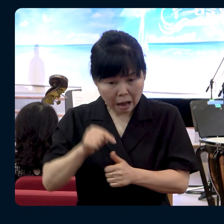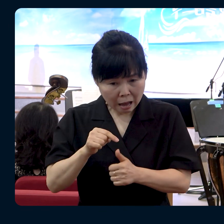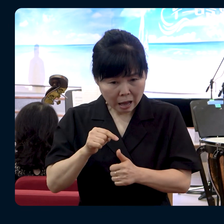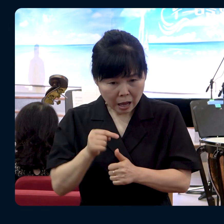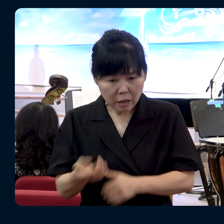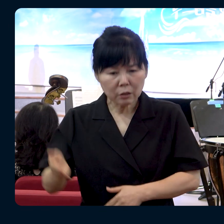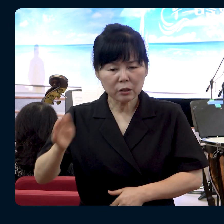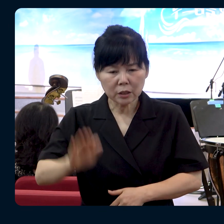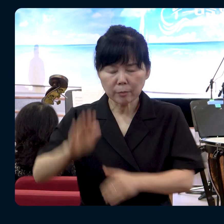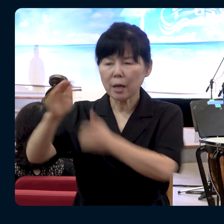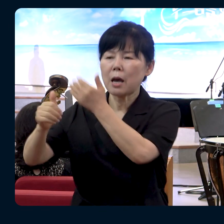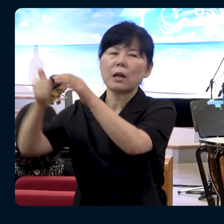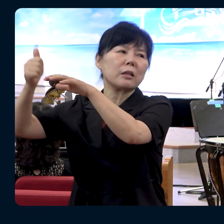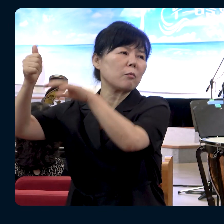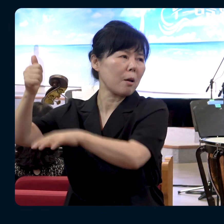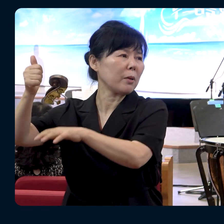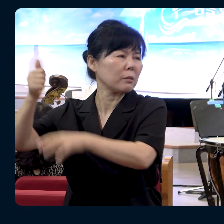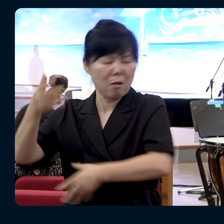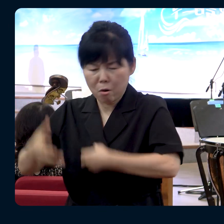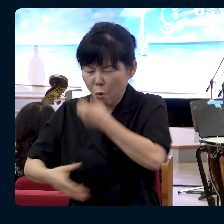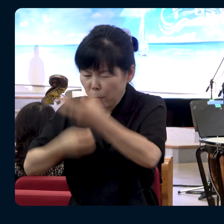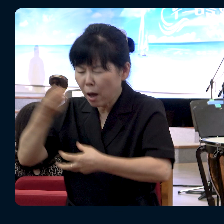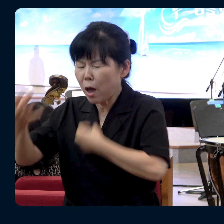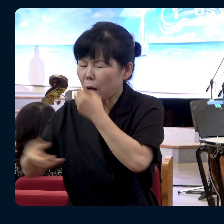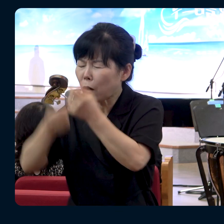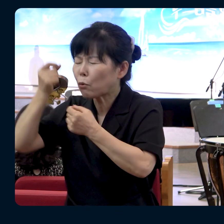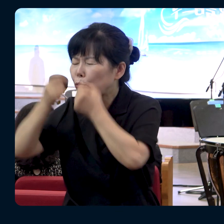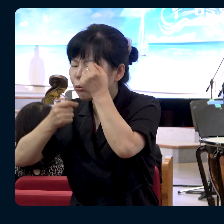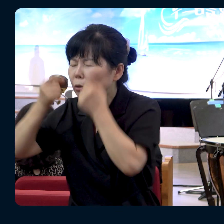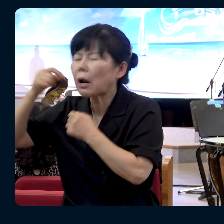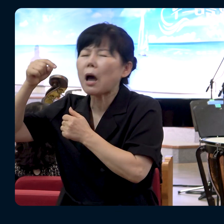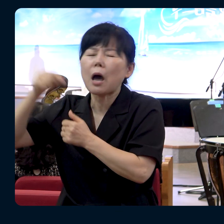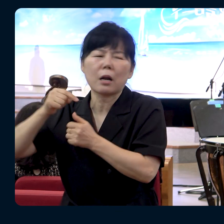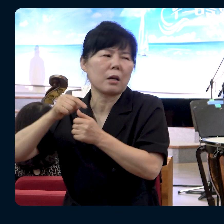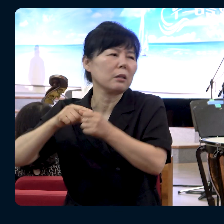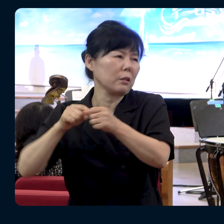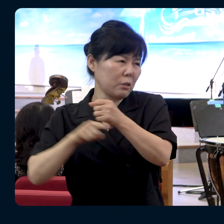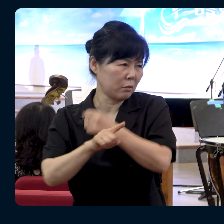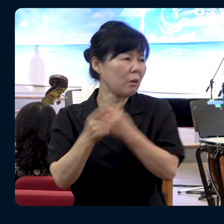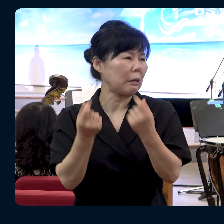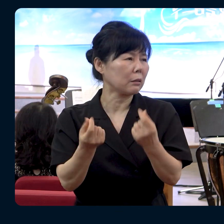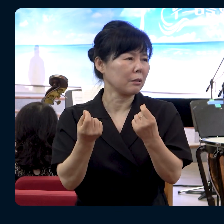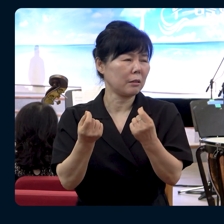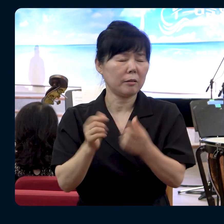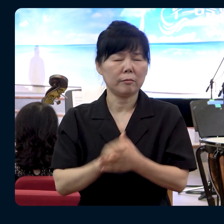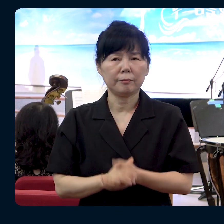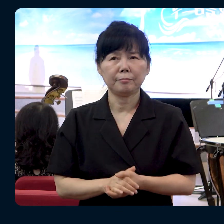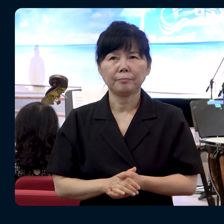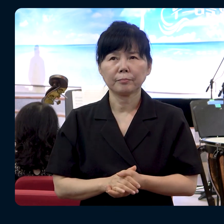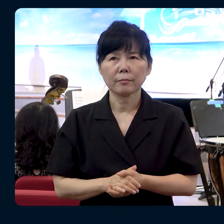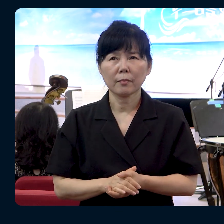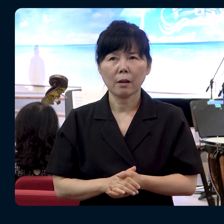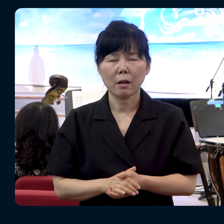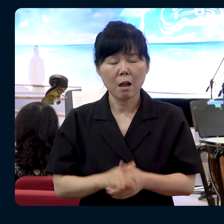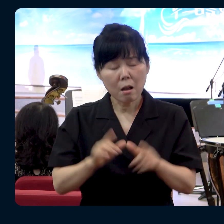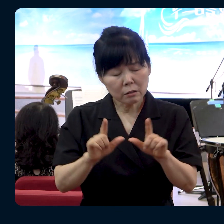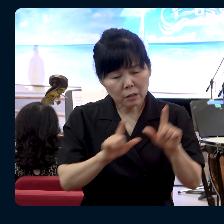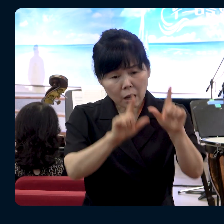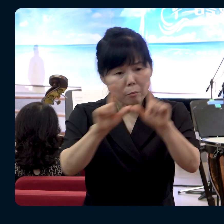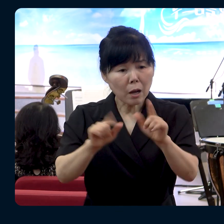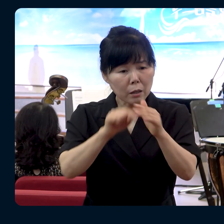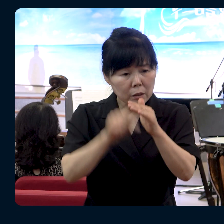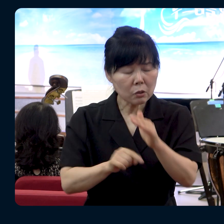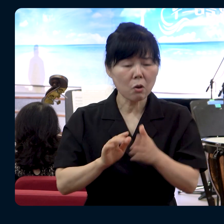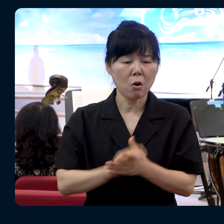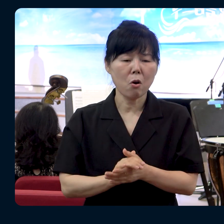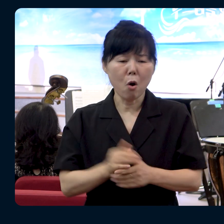그러나 하나님께 탄식하라 라고 해석을 합니다. 이 말은 내 삶에 분노가 있을 때, 내